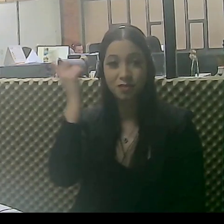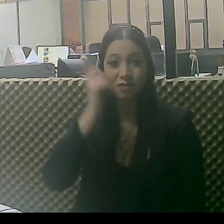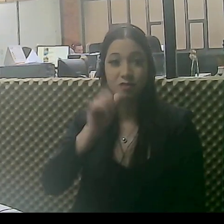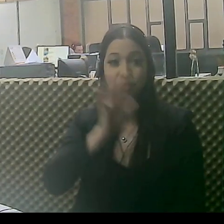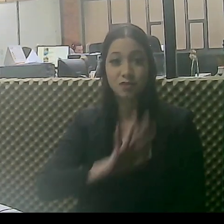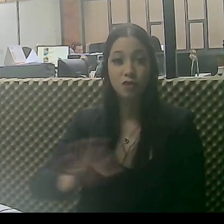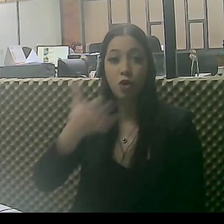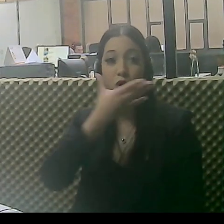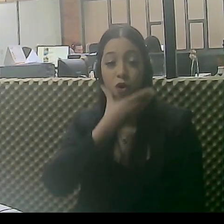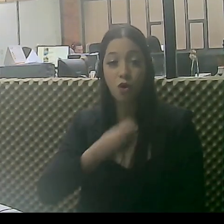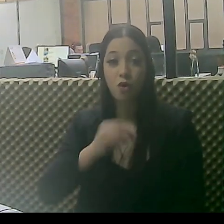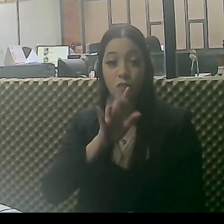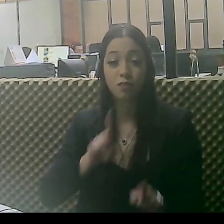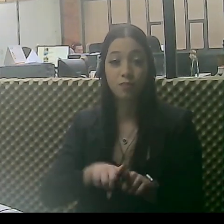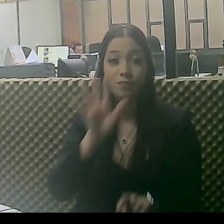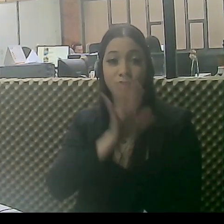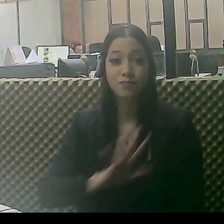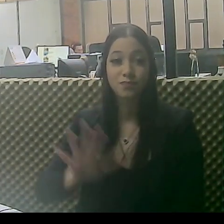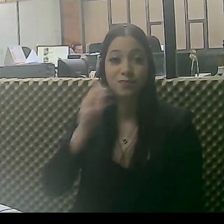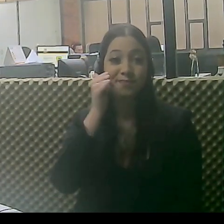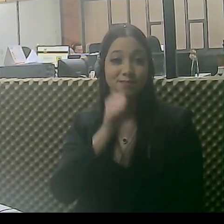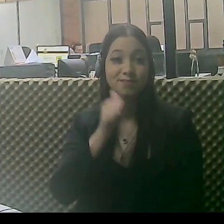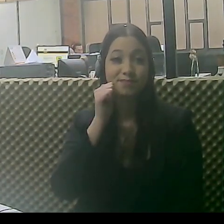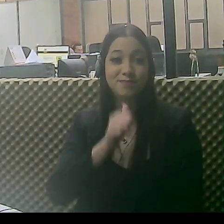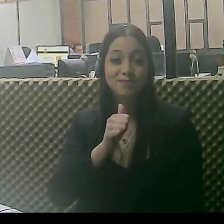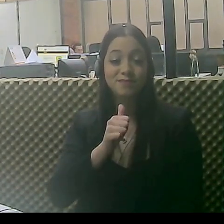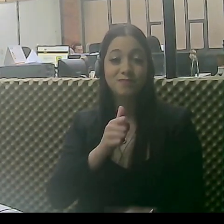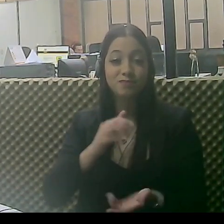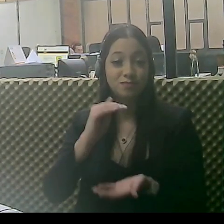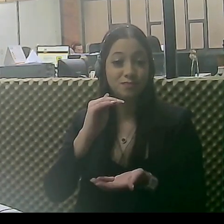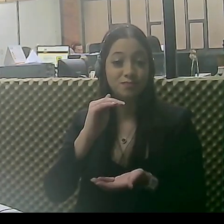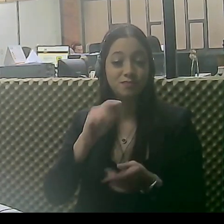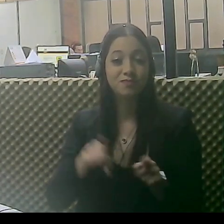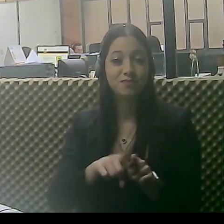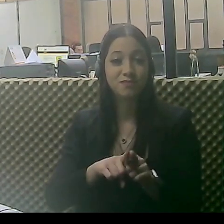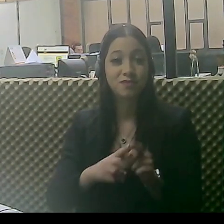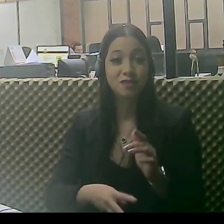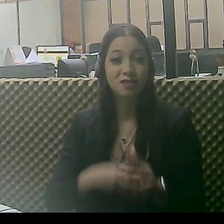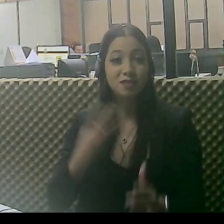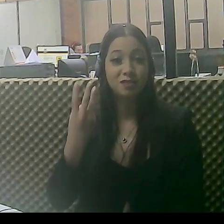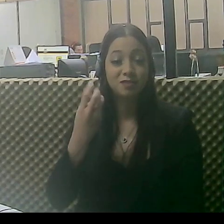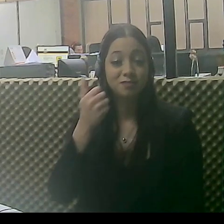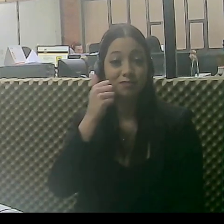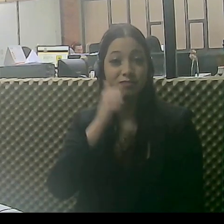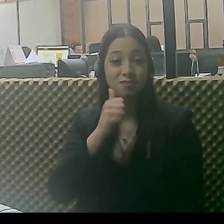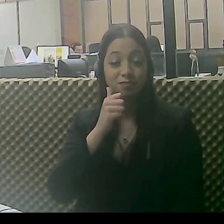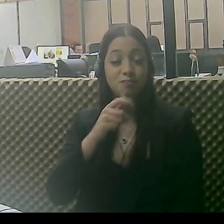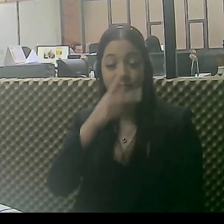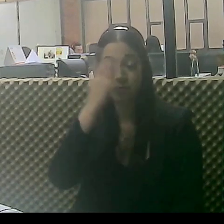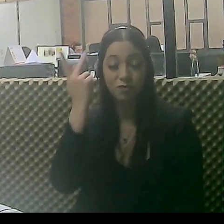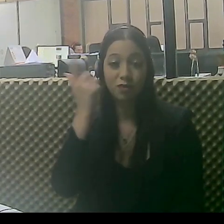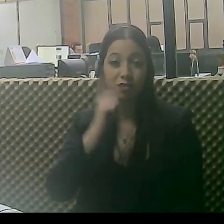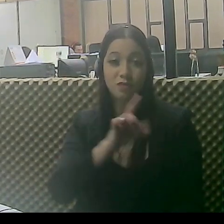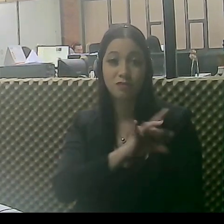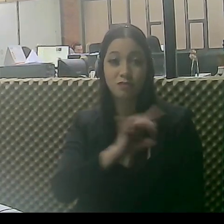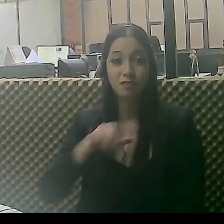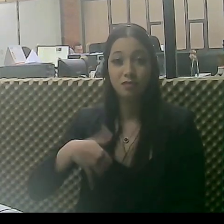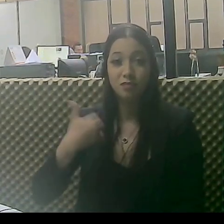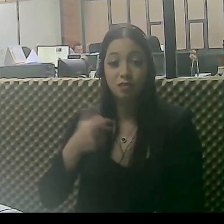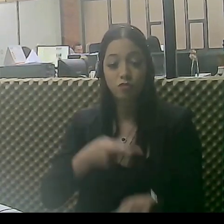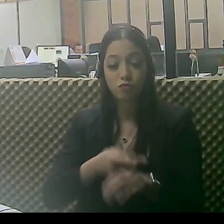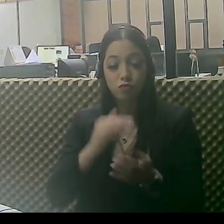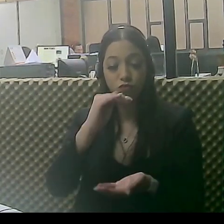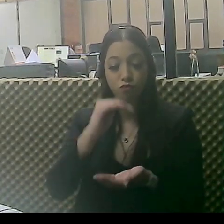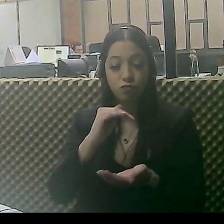geral masculino e geral feminino, com troféus, e os 3 primeiros colocados de cada faixa etária com mini